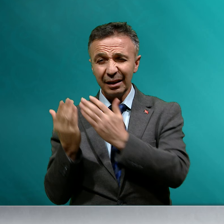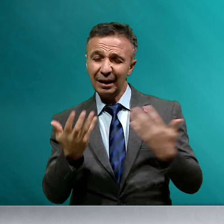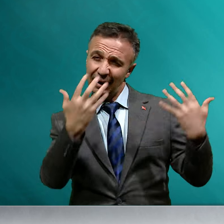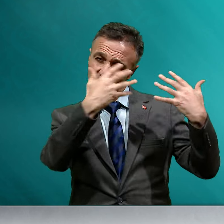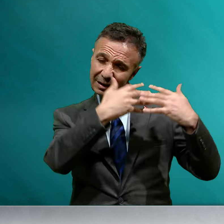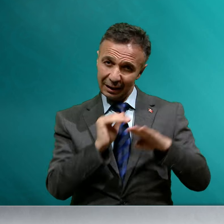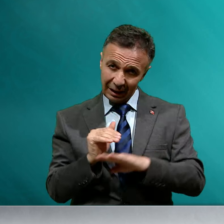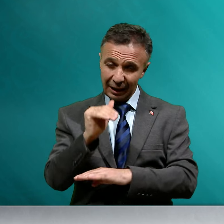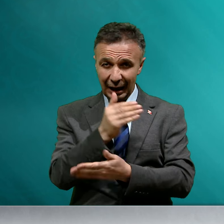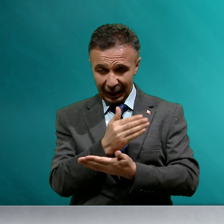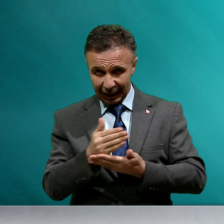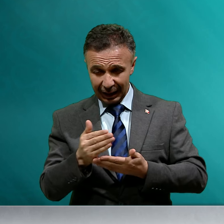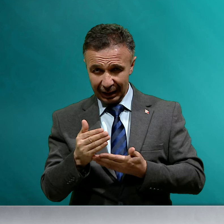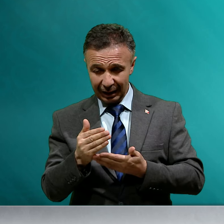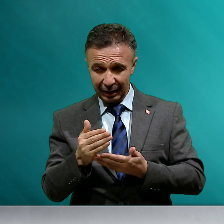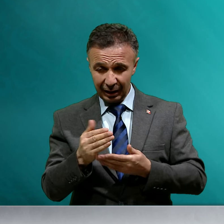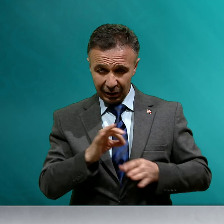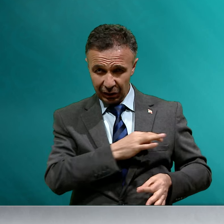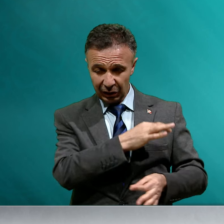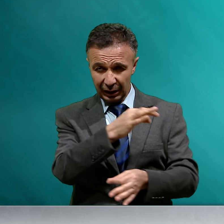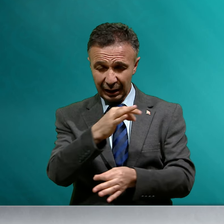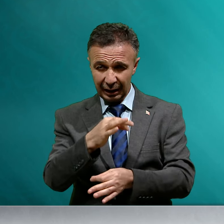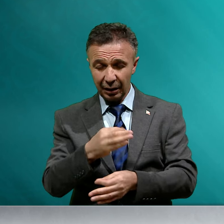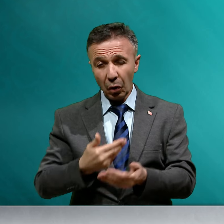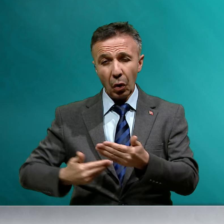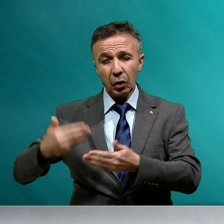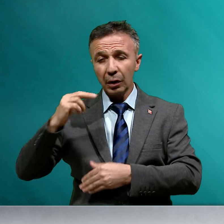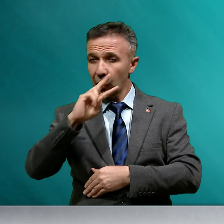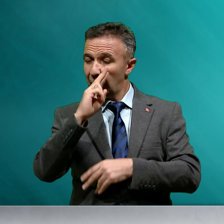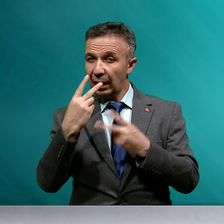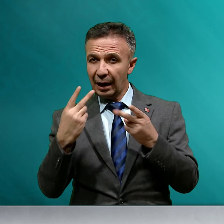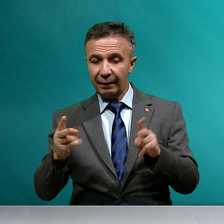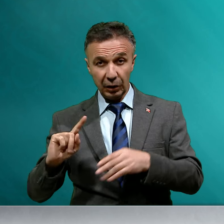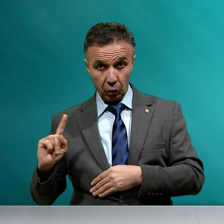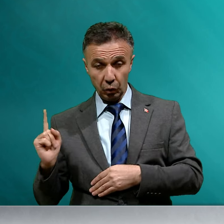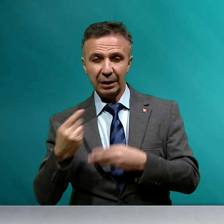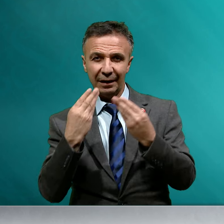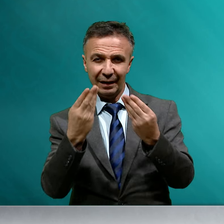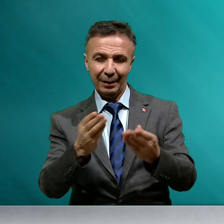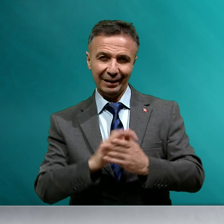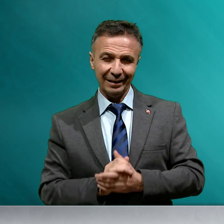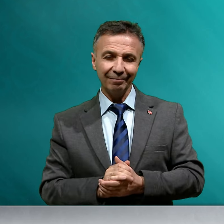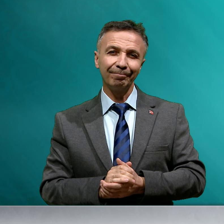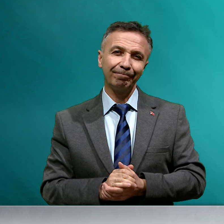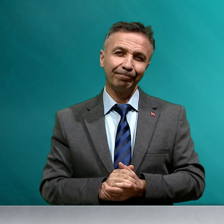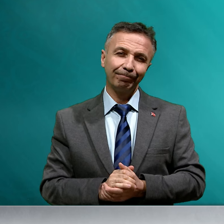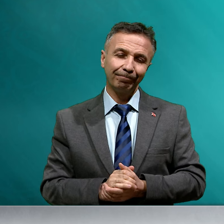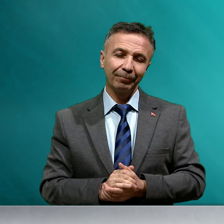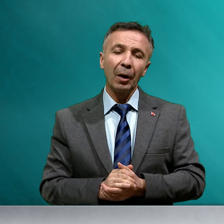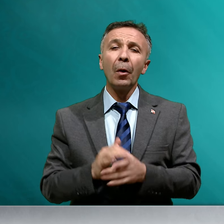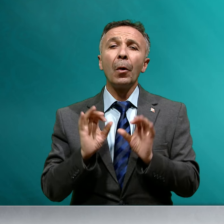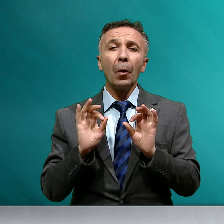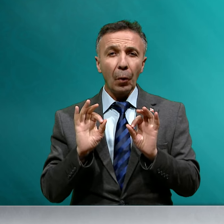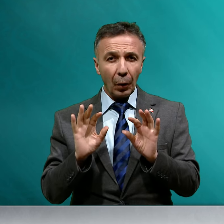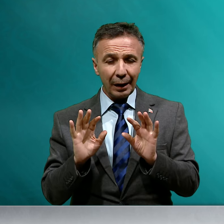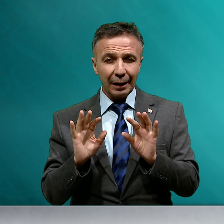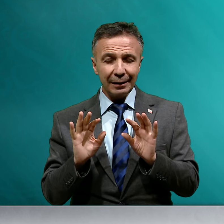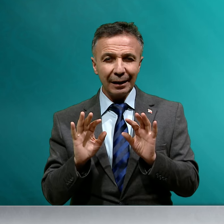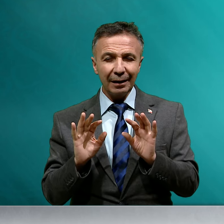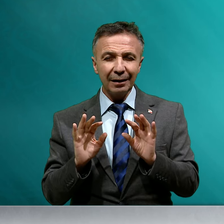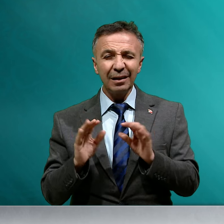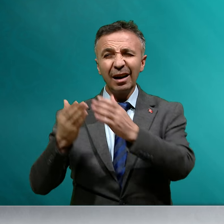edenin geçmiş günahları affedilir müjdesini vermektedir. Öyleyse